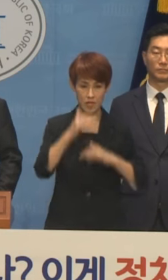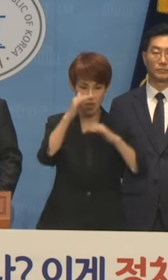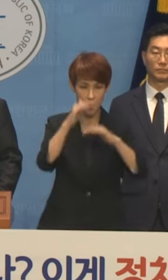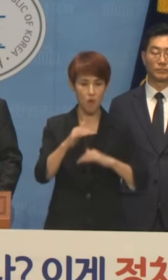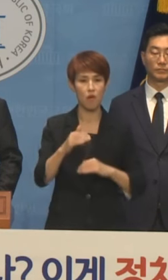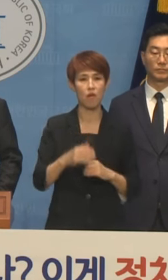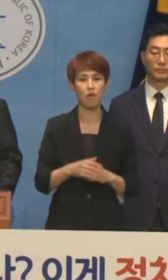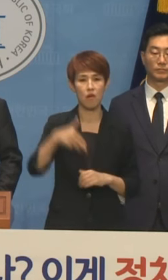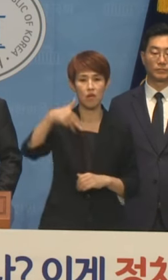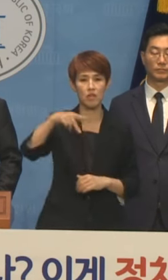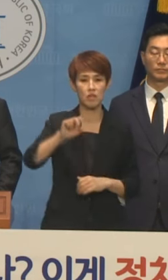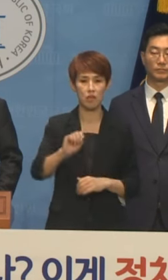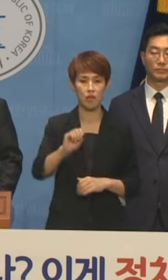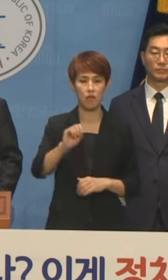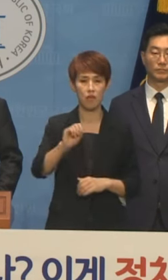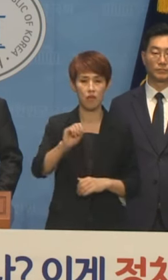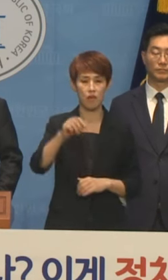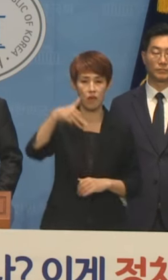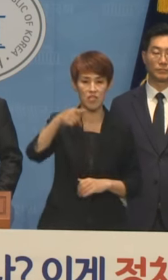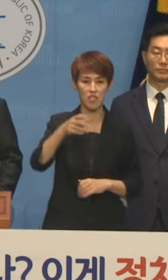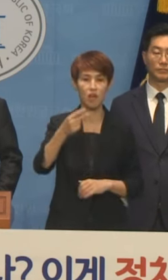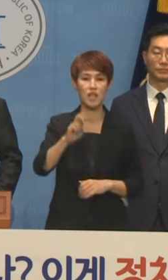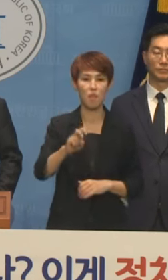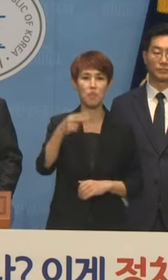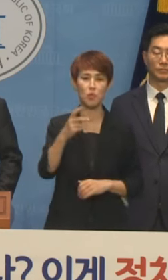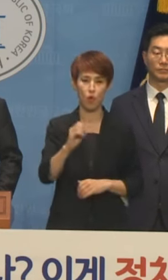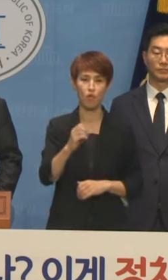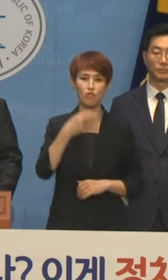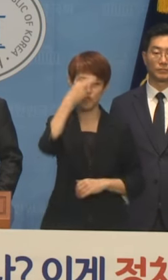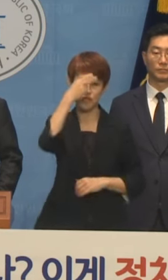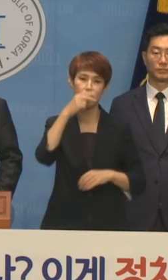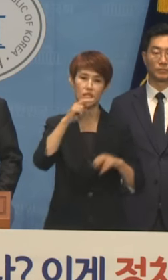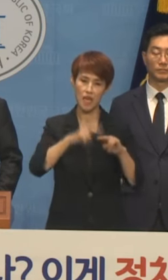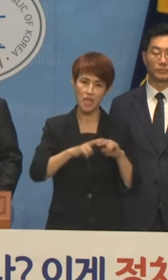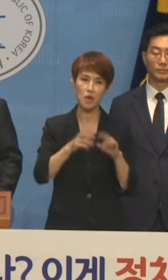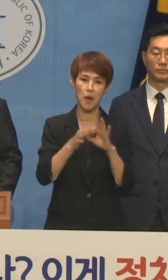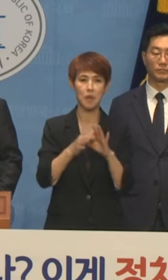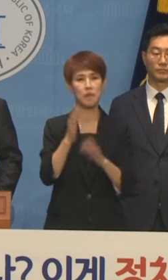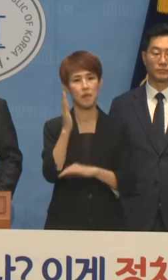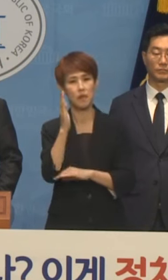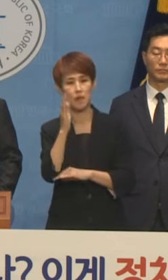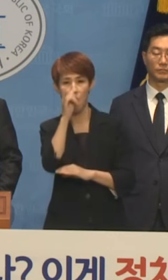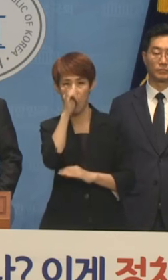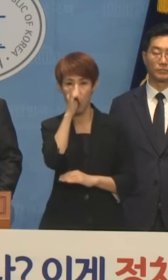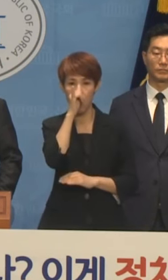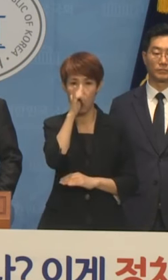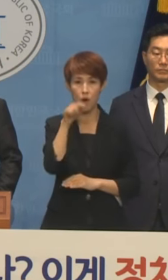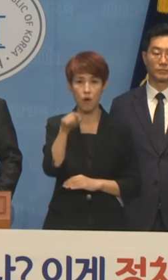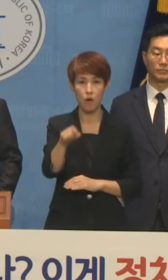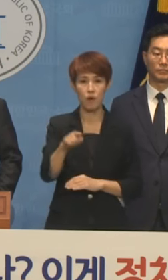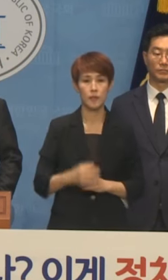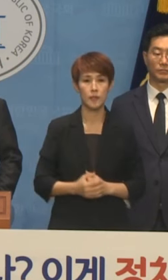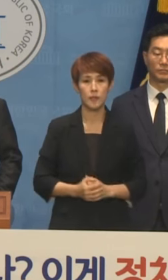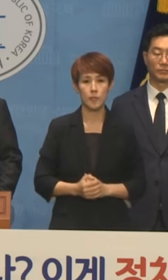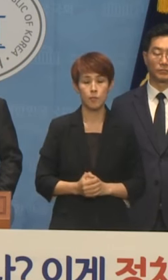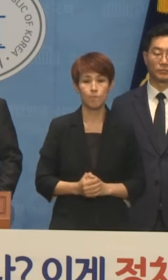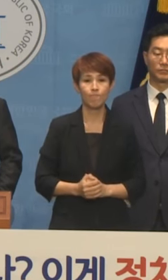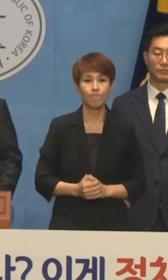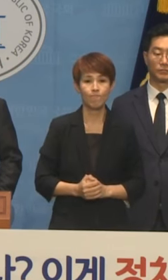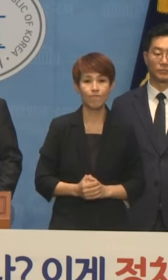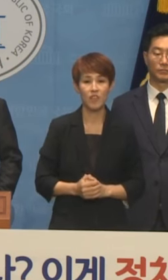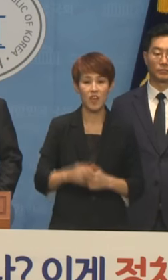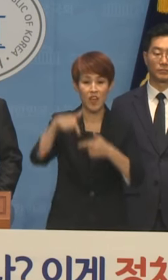술자리 의혹으로 몰고 가면서 물타기를 합니다. 청담동 술자리 의혹에서도 간단히 말씀을 드리고 싶습니다.